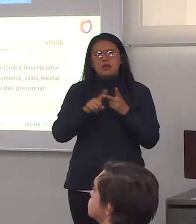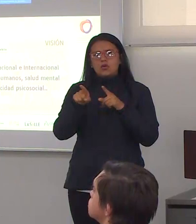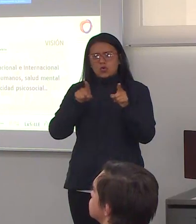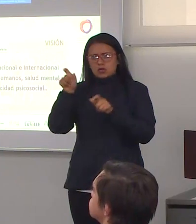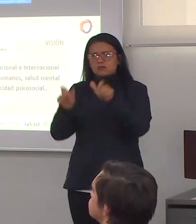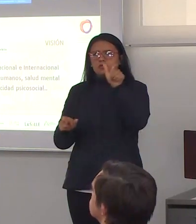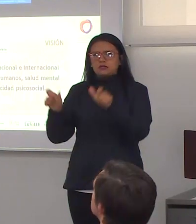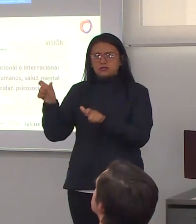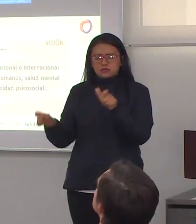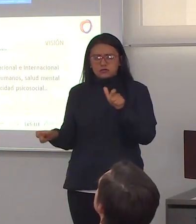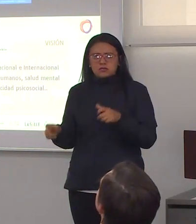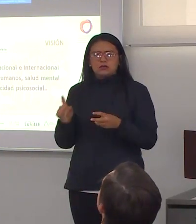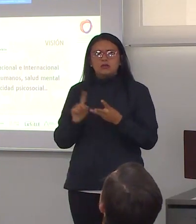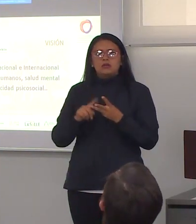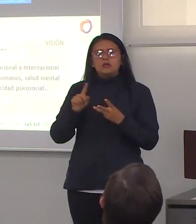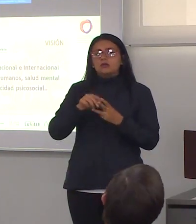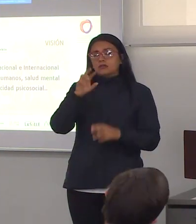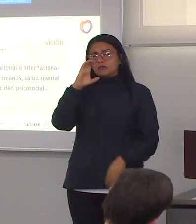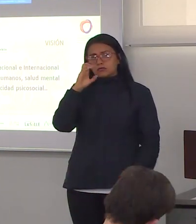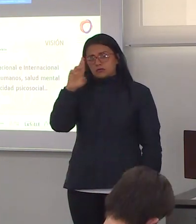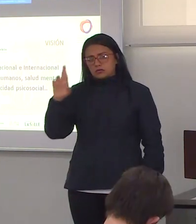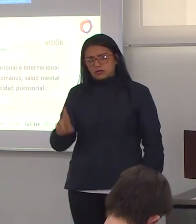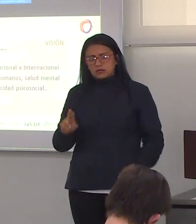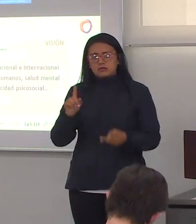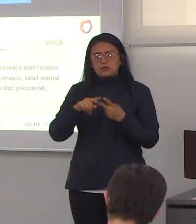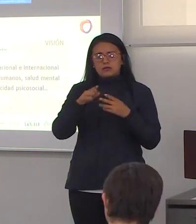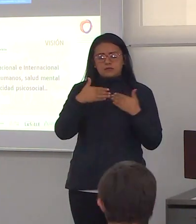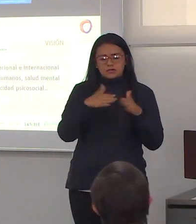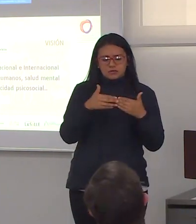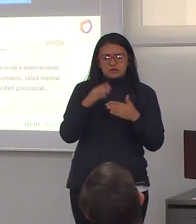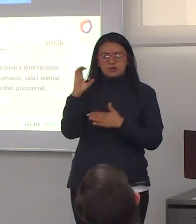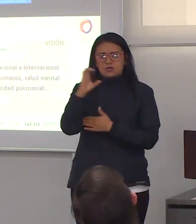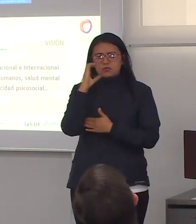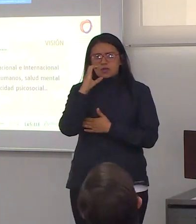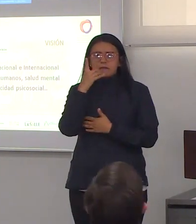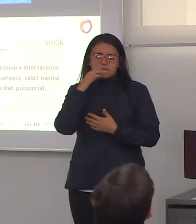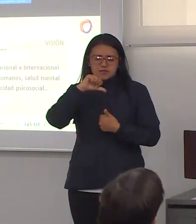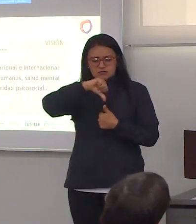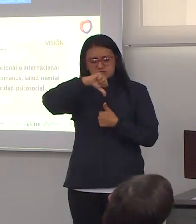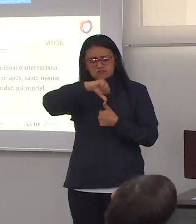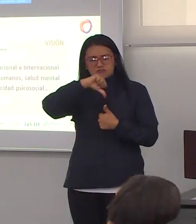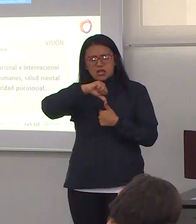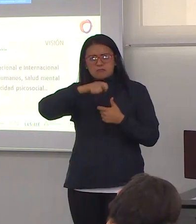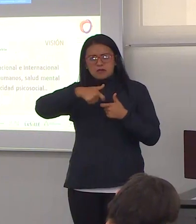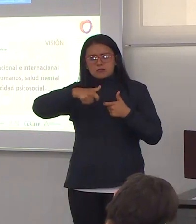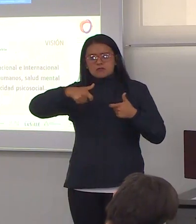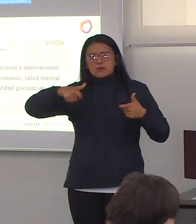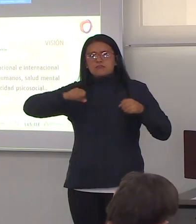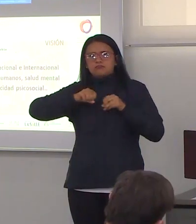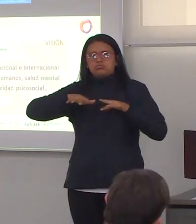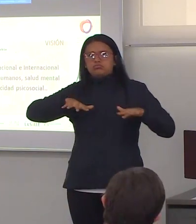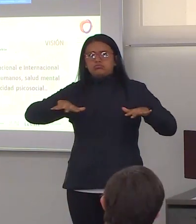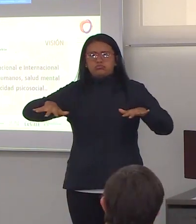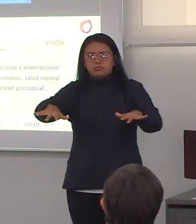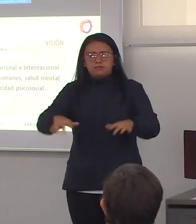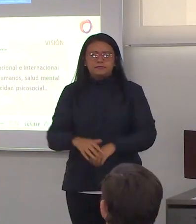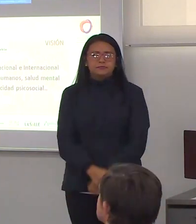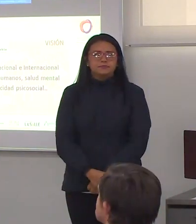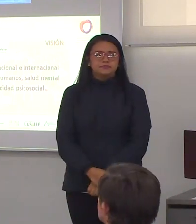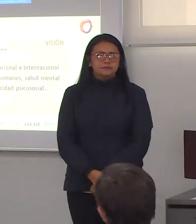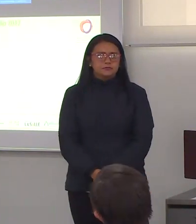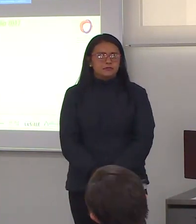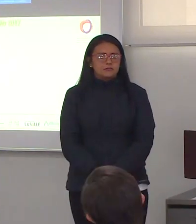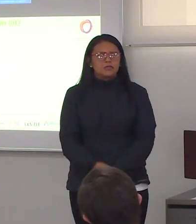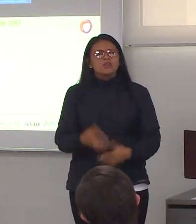miembros Costa Rica en Centroamérica Panamá y Colombia y ahí vamos creciendo poco a poco ¿cómo